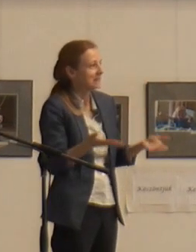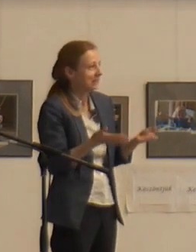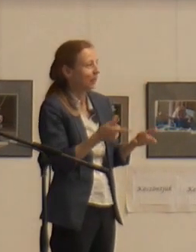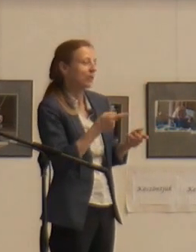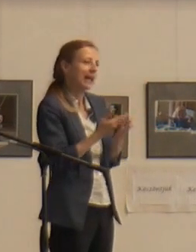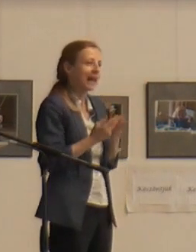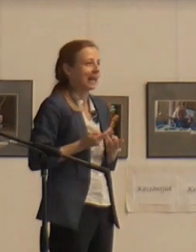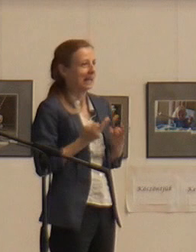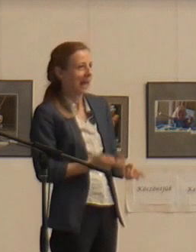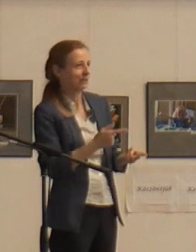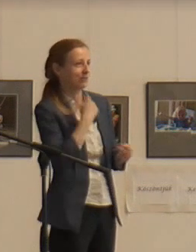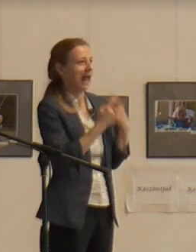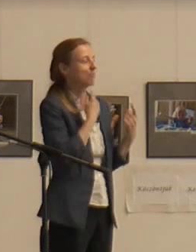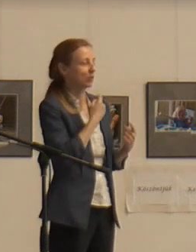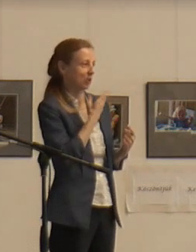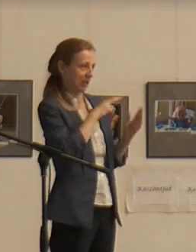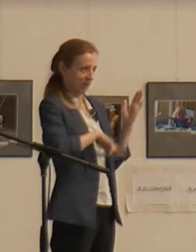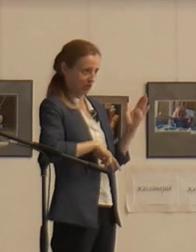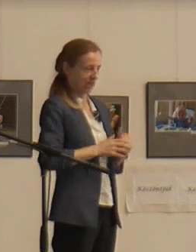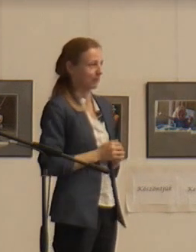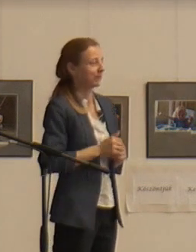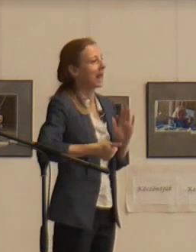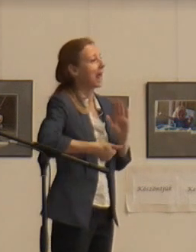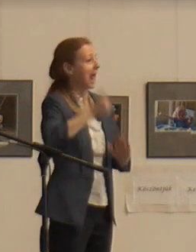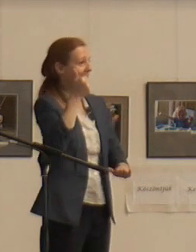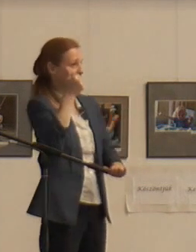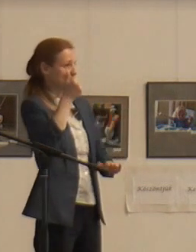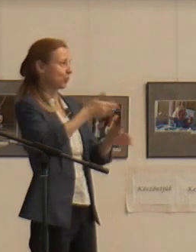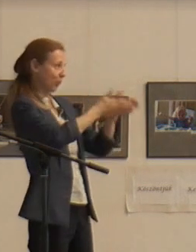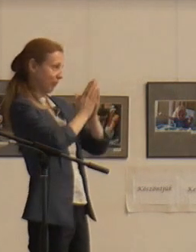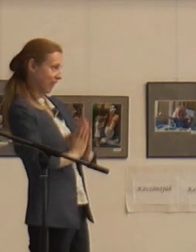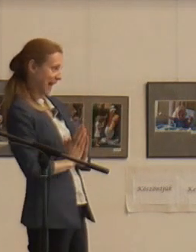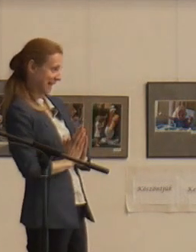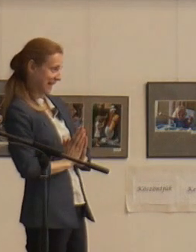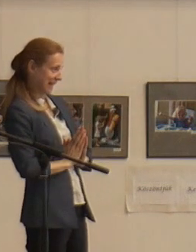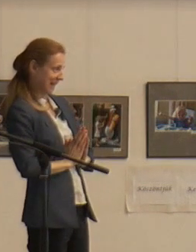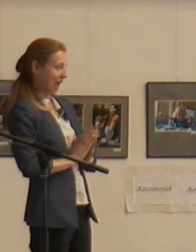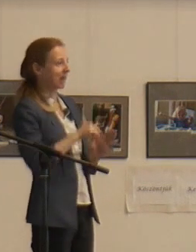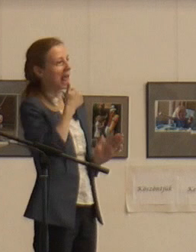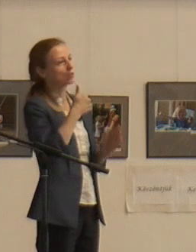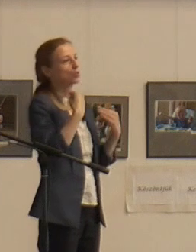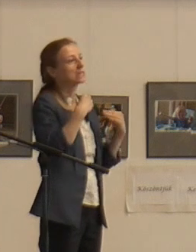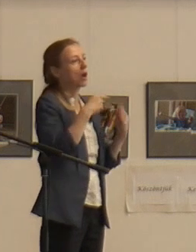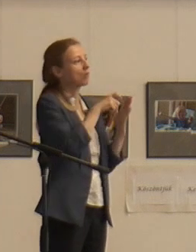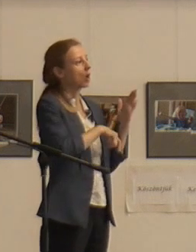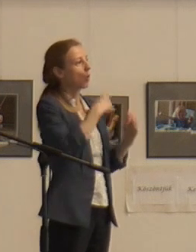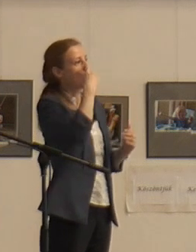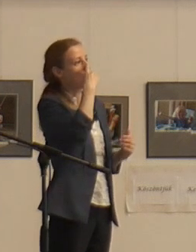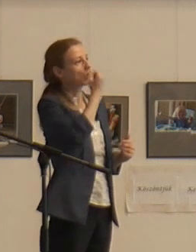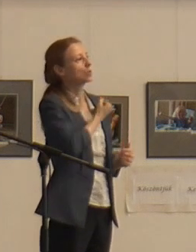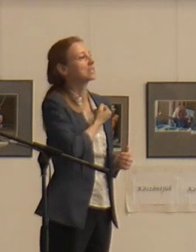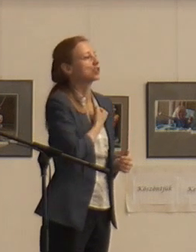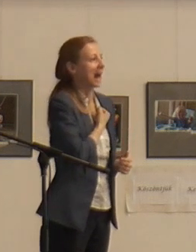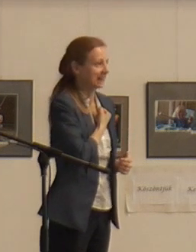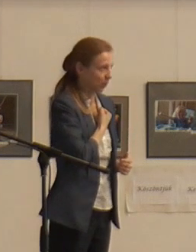kettők elmondani a szép verseket. Elsőként felkérnem első szavalóként Orosz